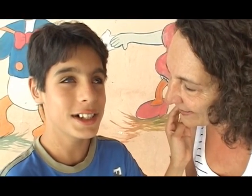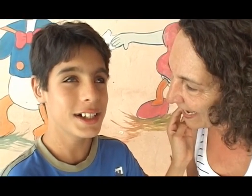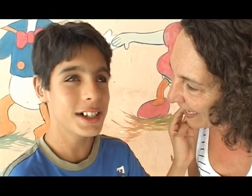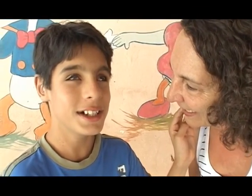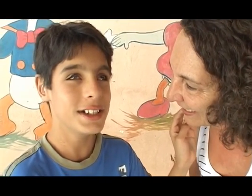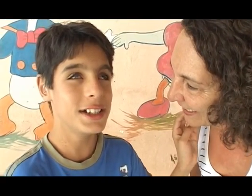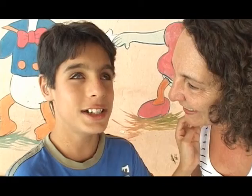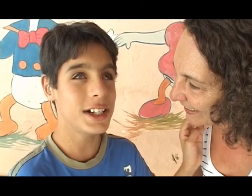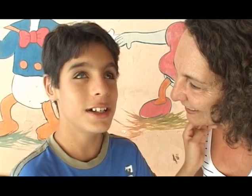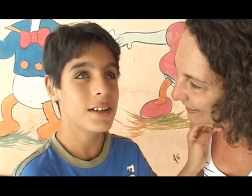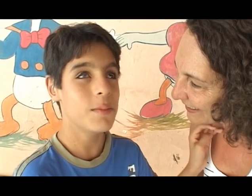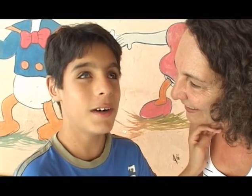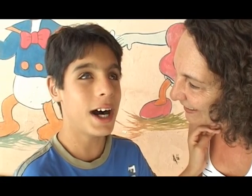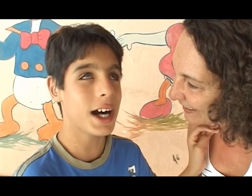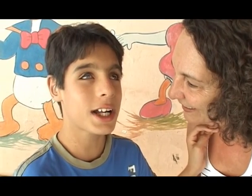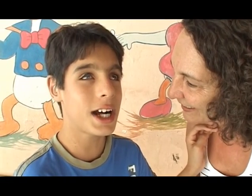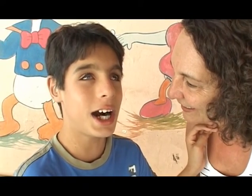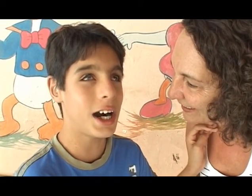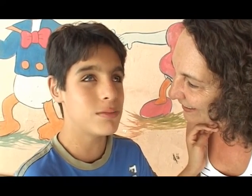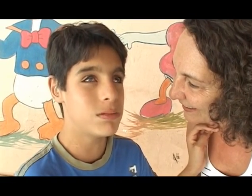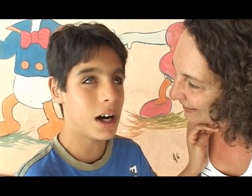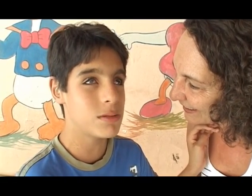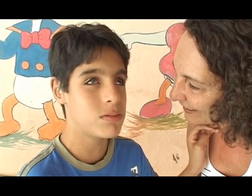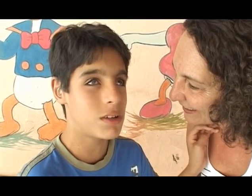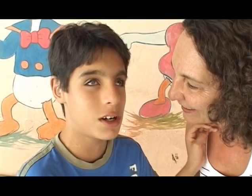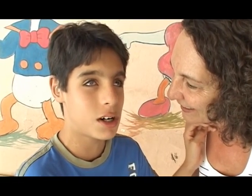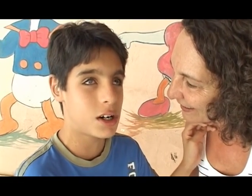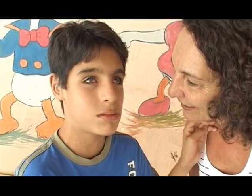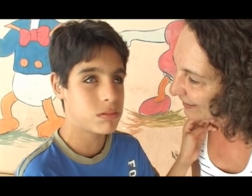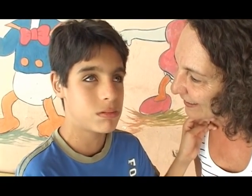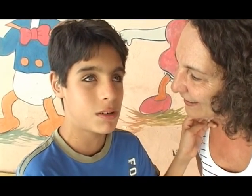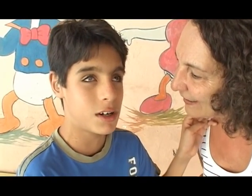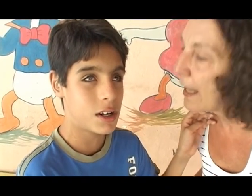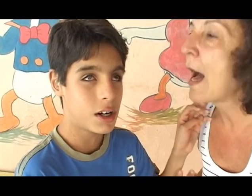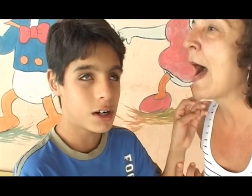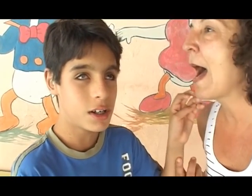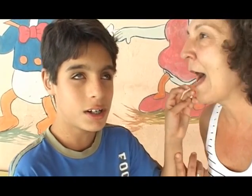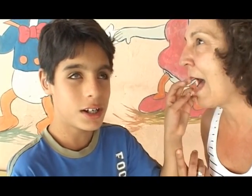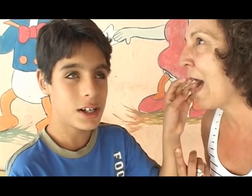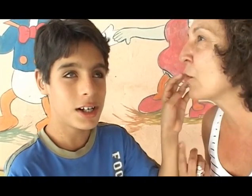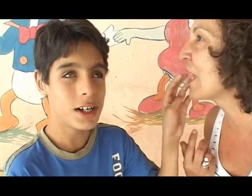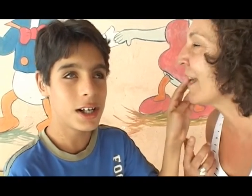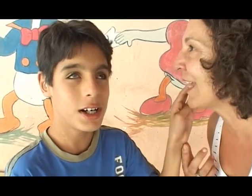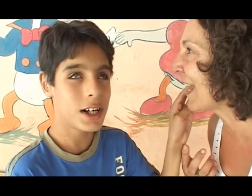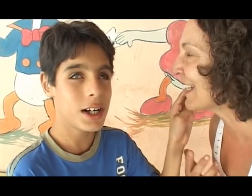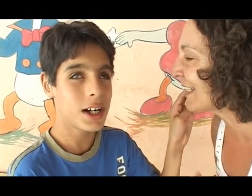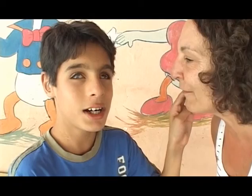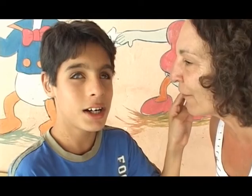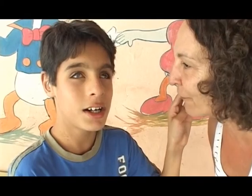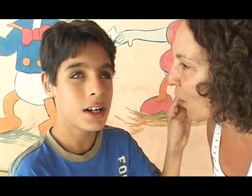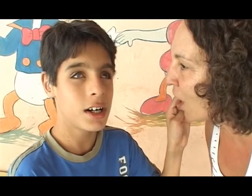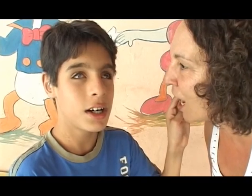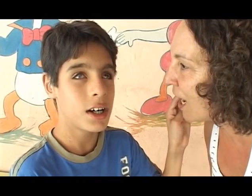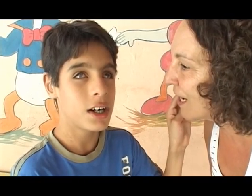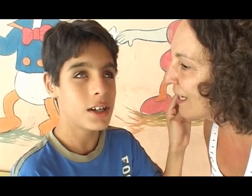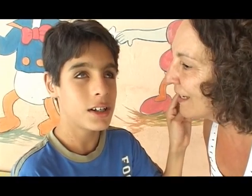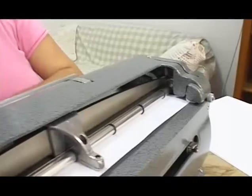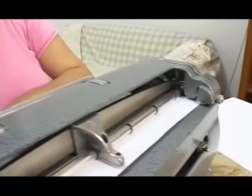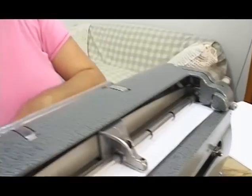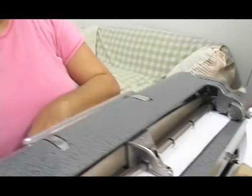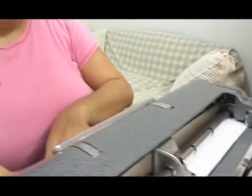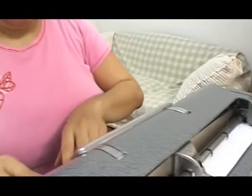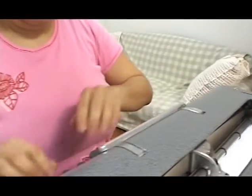sentido tátil, né, dos seus dedos, a vibração, ponto de articulação dos fonemas emitidos pelo seu